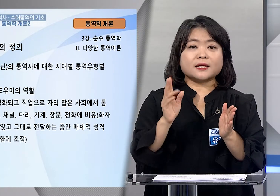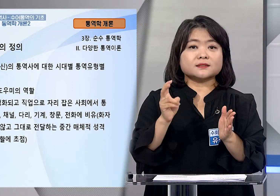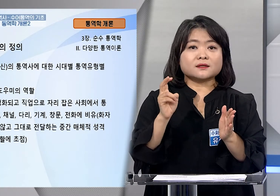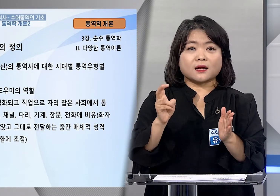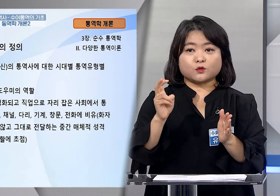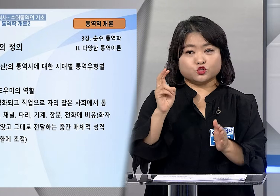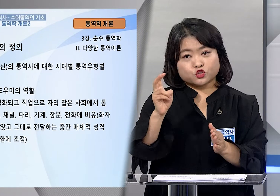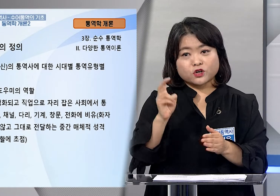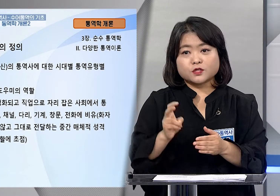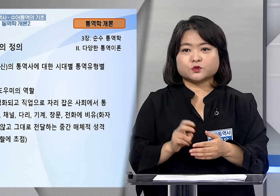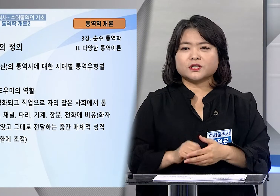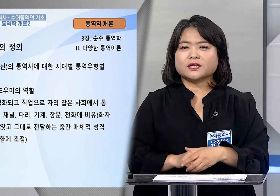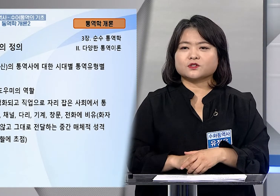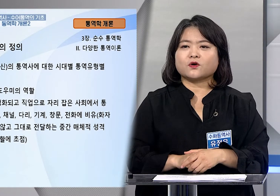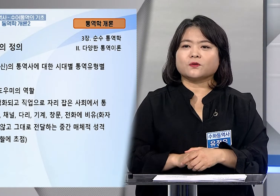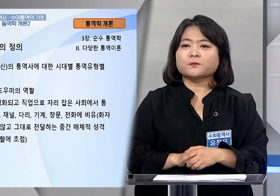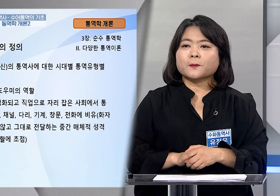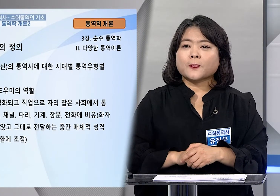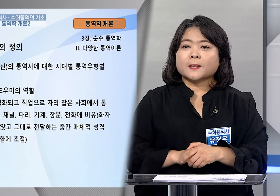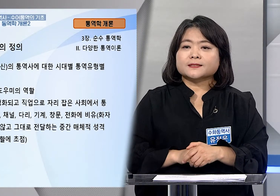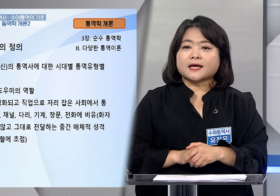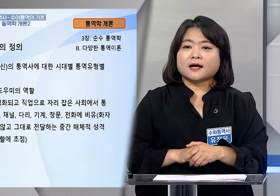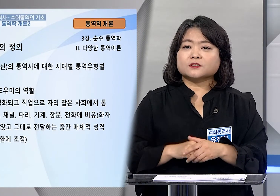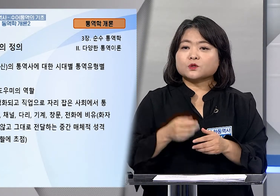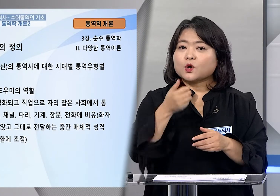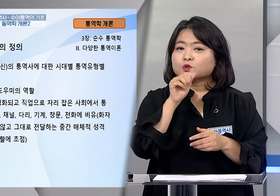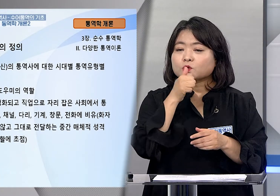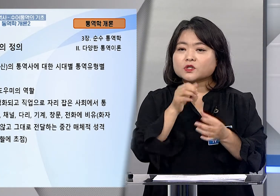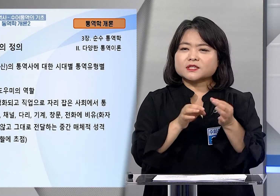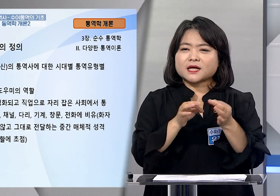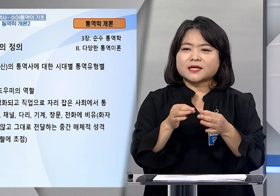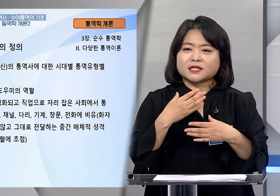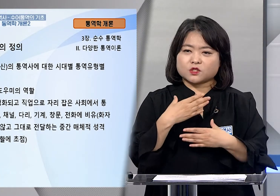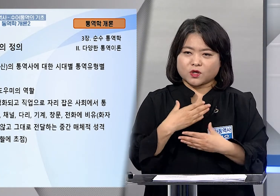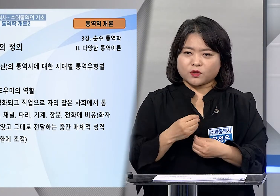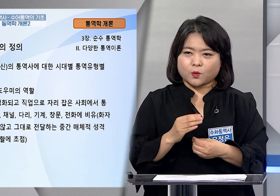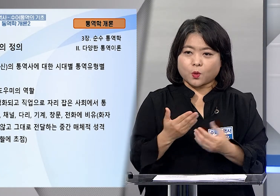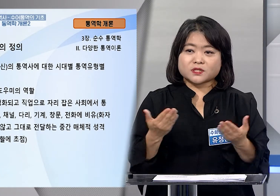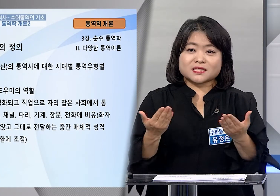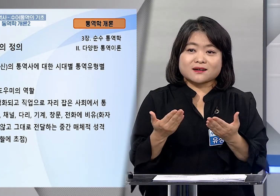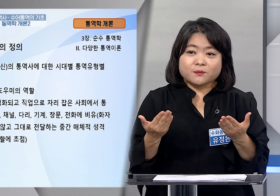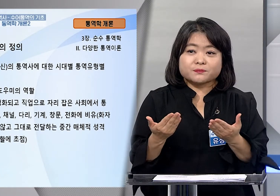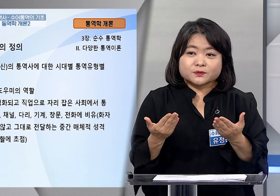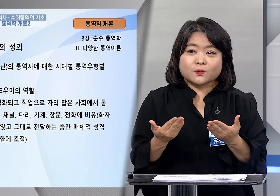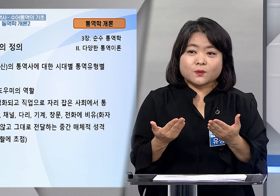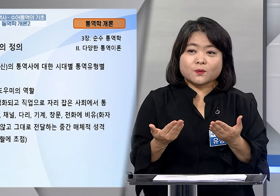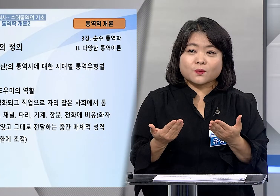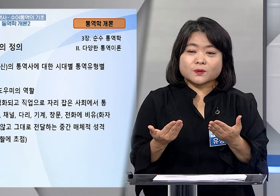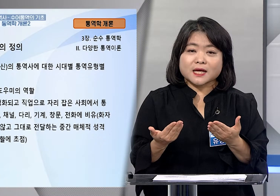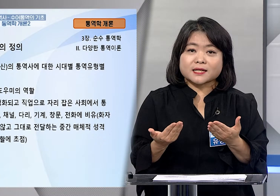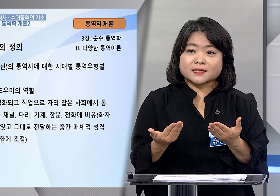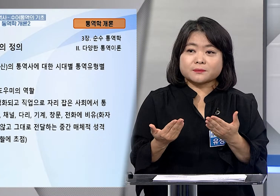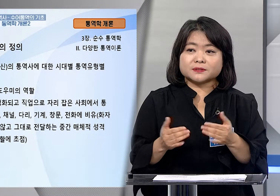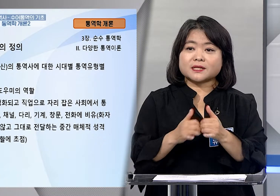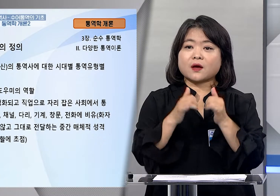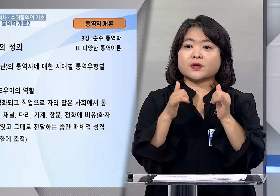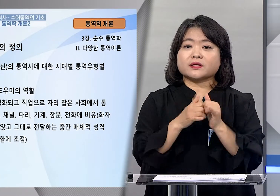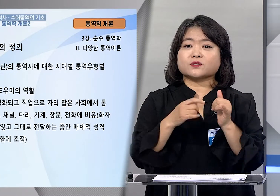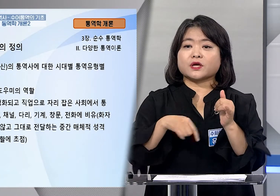않았을까라고 유추할 수 있겠죠. 자 그리고 통역시장이 안정화되고 직업으로 자리 잡은 사회에서의